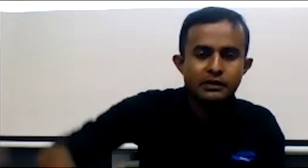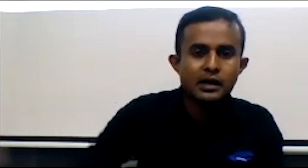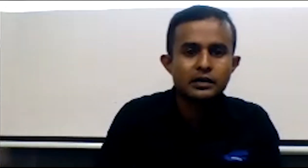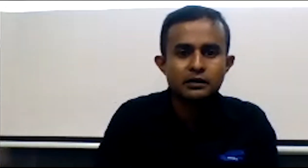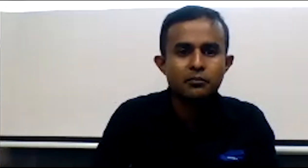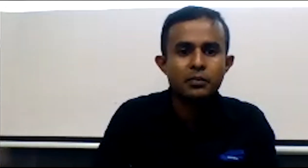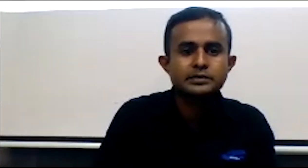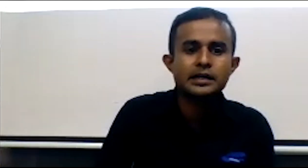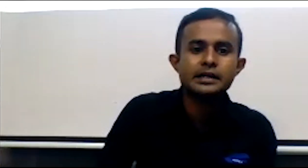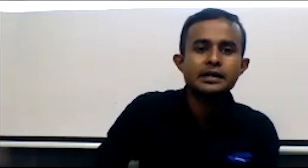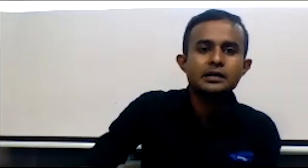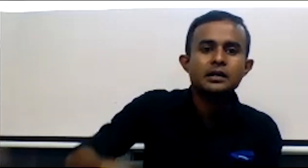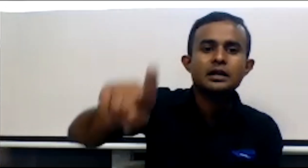ඉන්නවනම් 5-6 දෙනෙක්